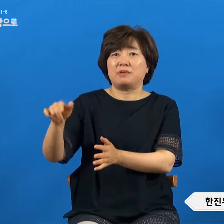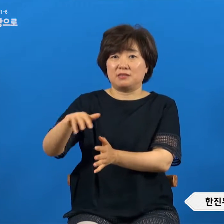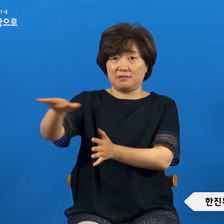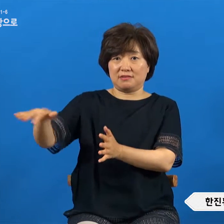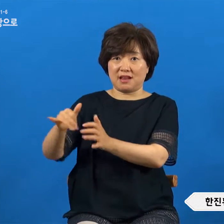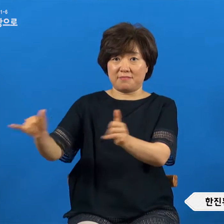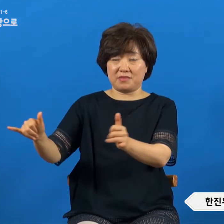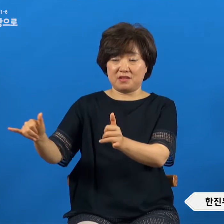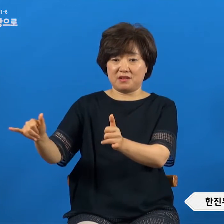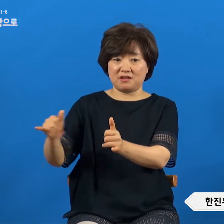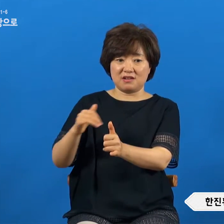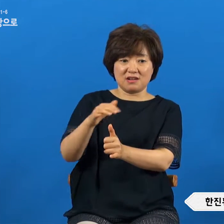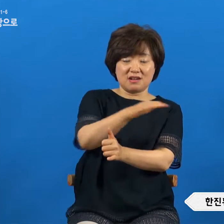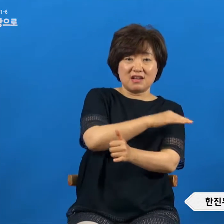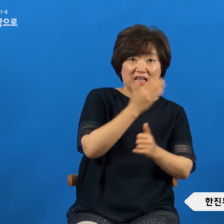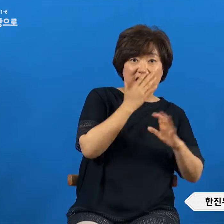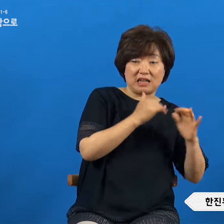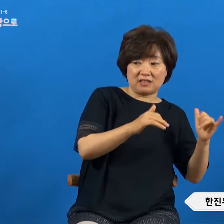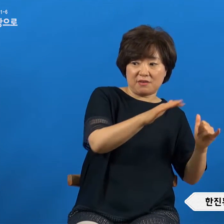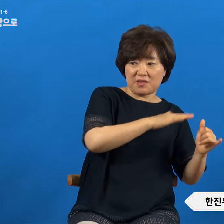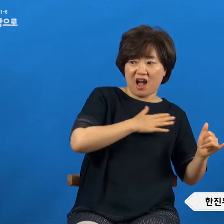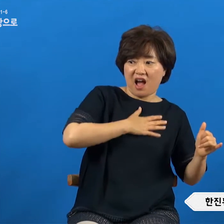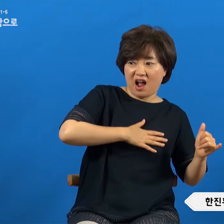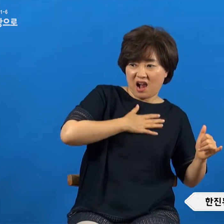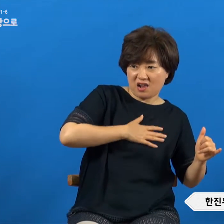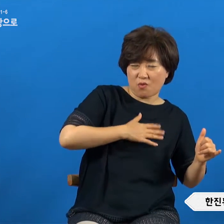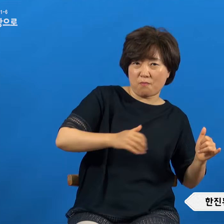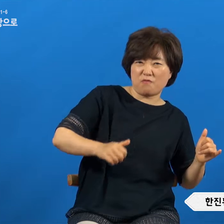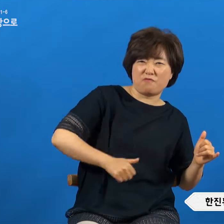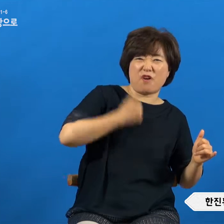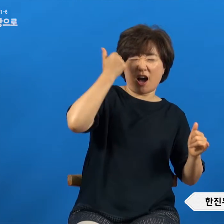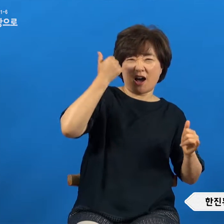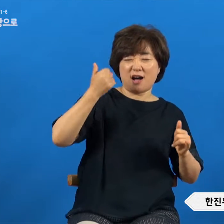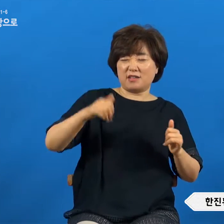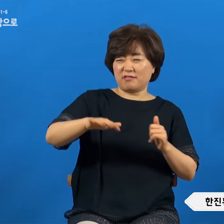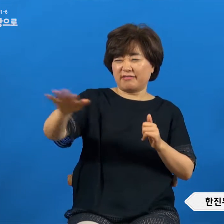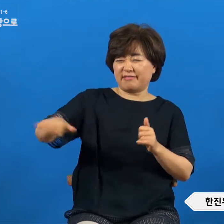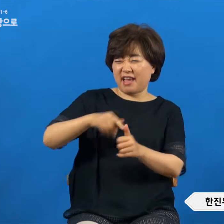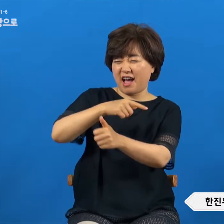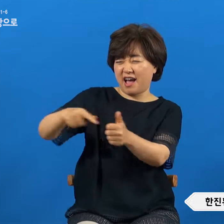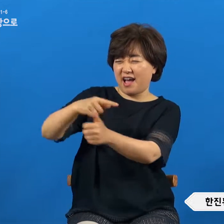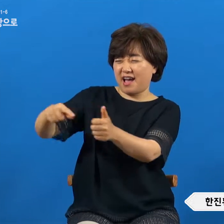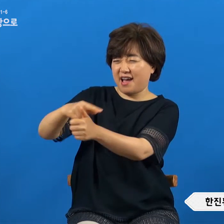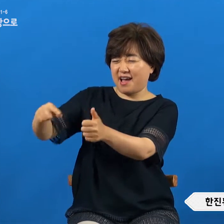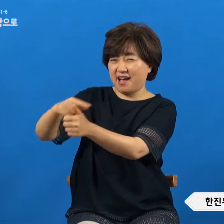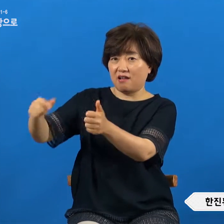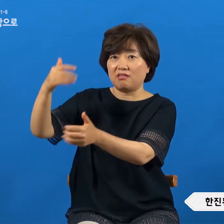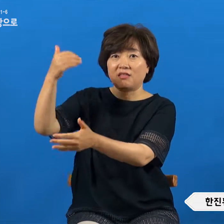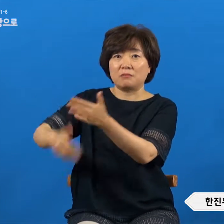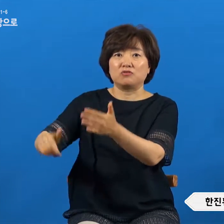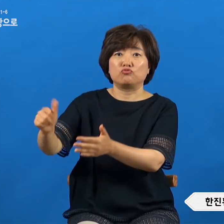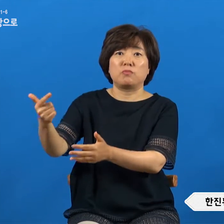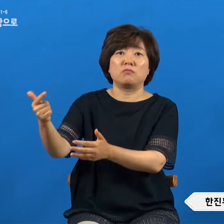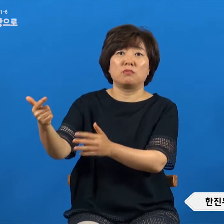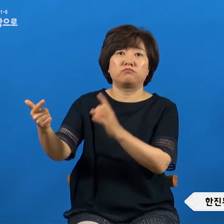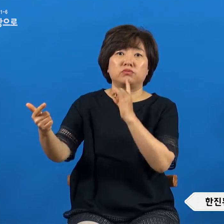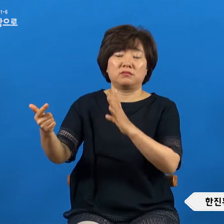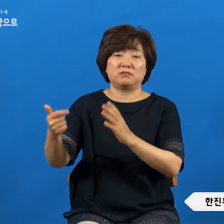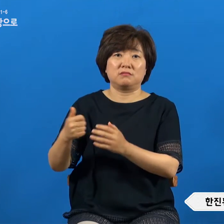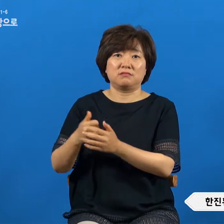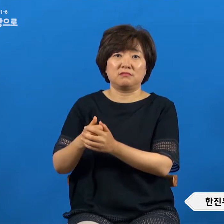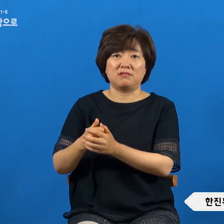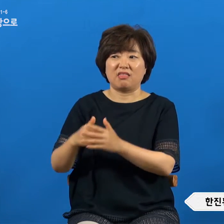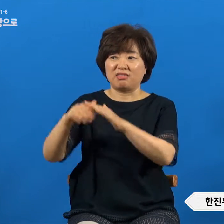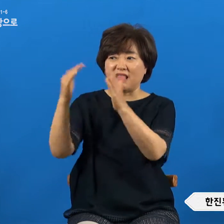이스라엘 백성들이 알고는 격분을 해서 베냐민 지파를 600명만 남기고 다 죽여버렸습니다. 다 죽여버리면 씨가